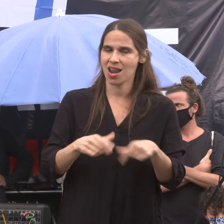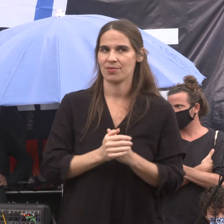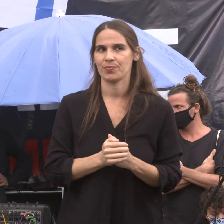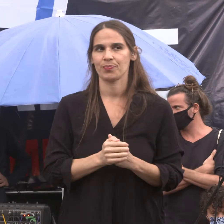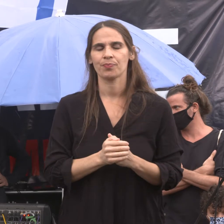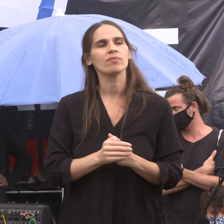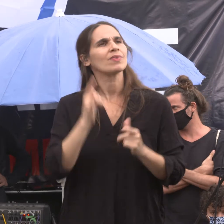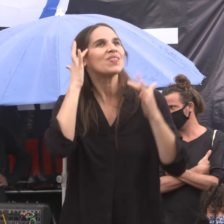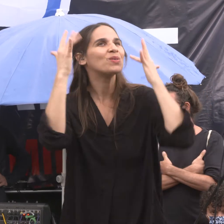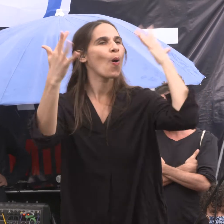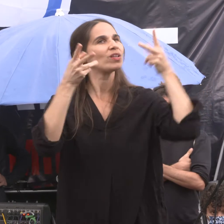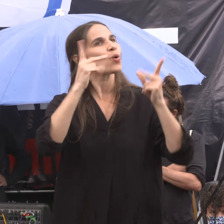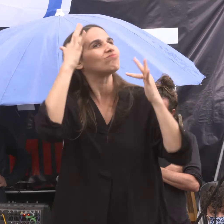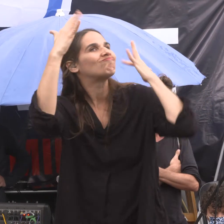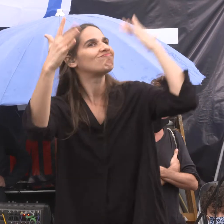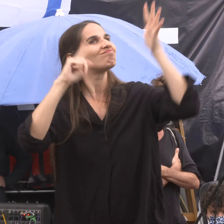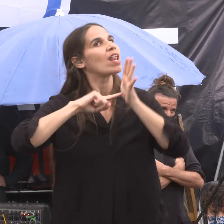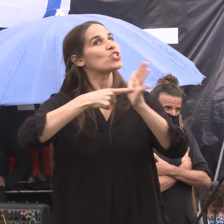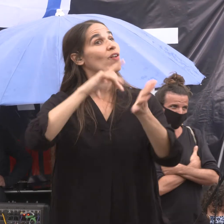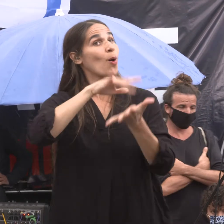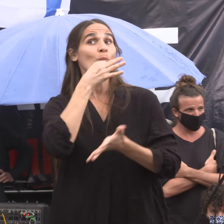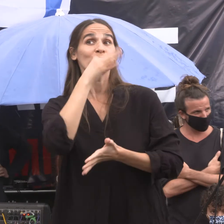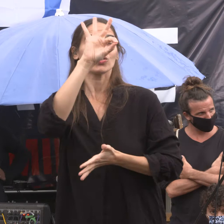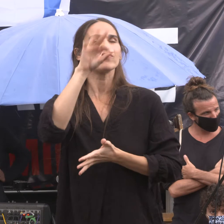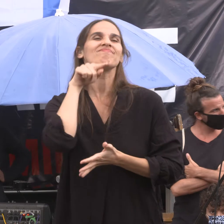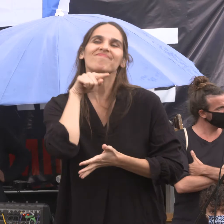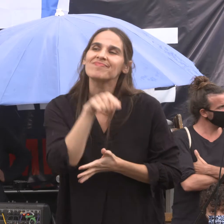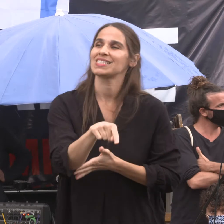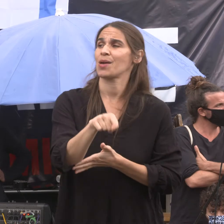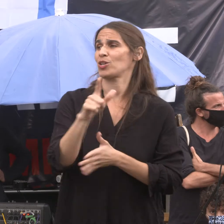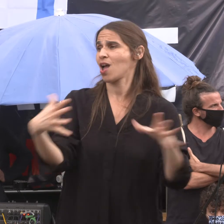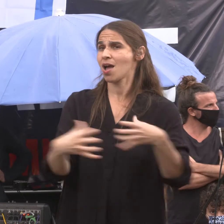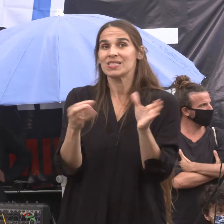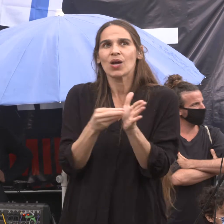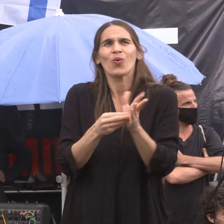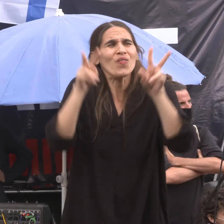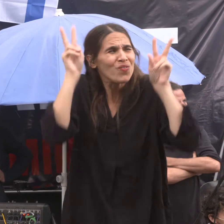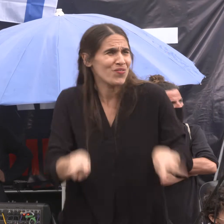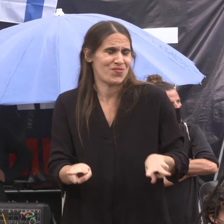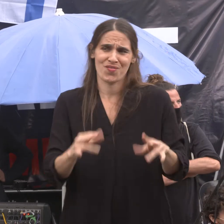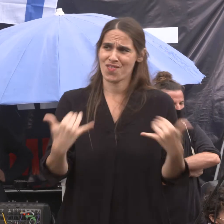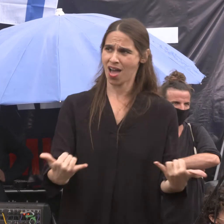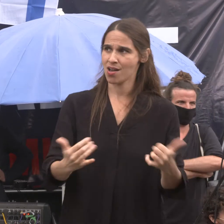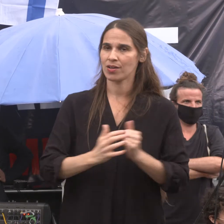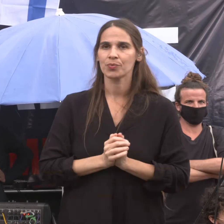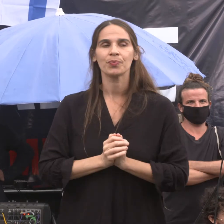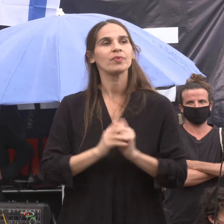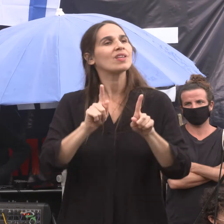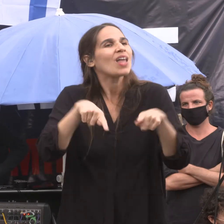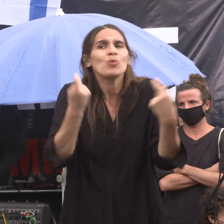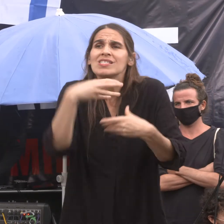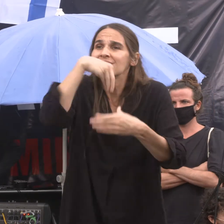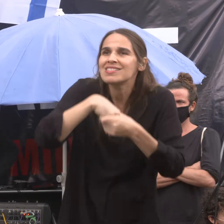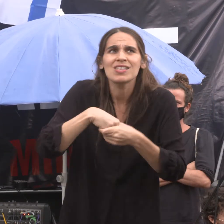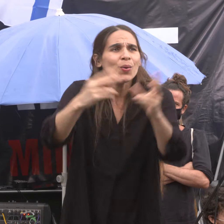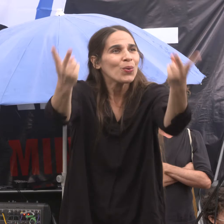הדמיון והאפשרות לחלום ולשאוף למקום טוב יותר הוא הדבר שהעם זקוק לו כעת יותר מתמיד. תרבות הינה חלק